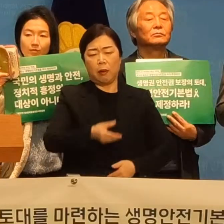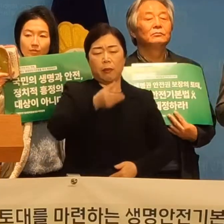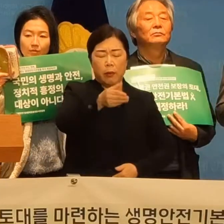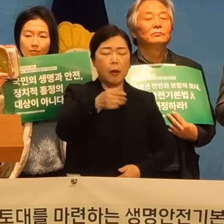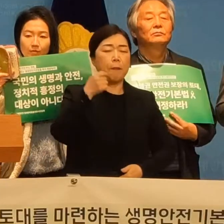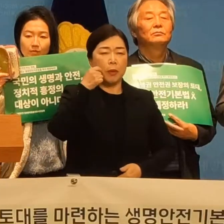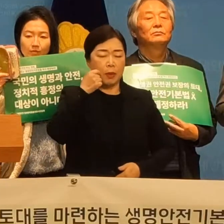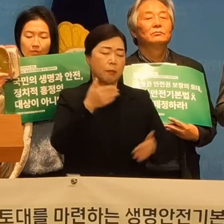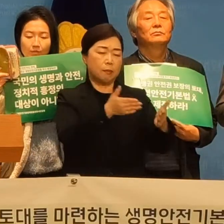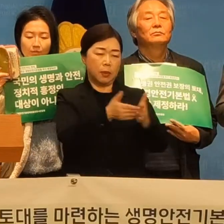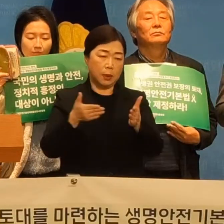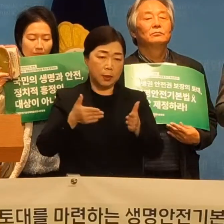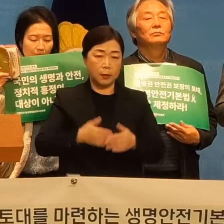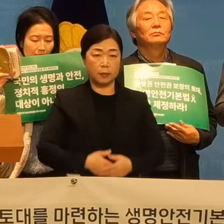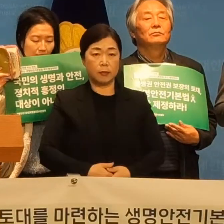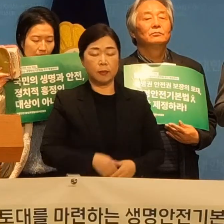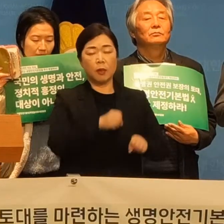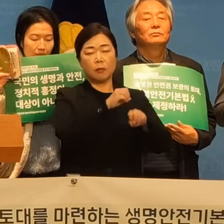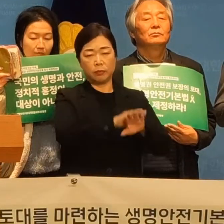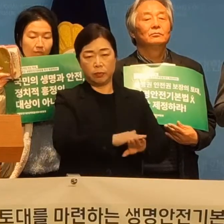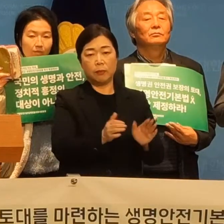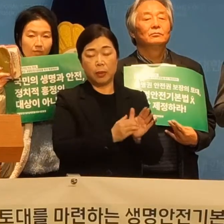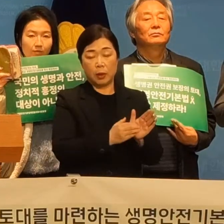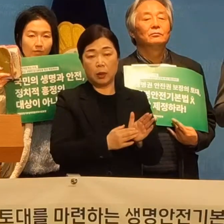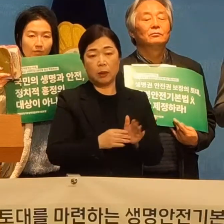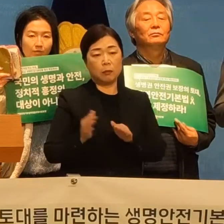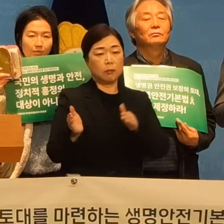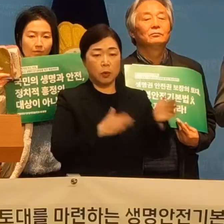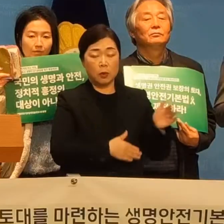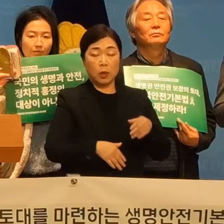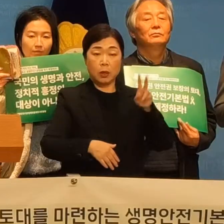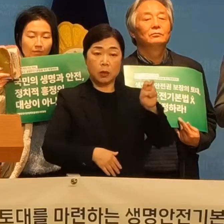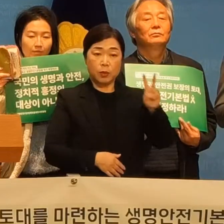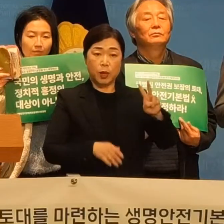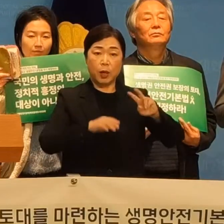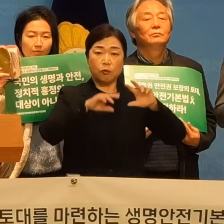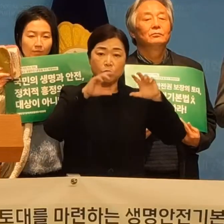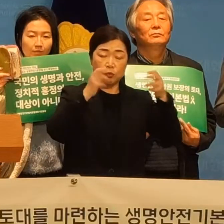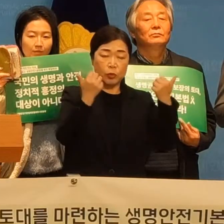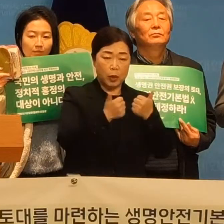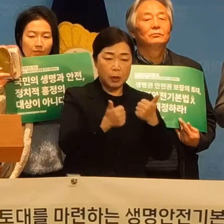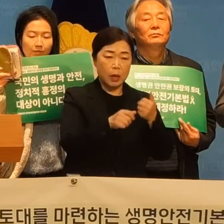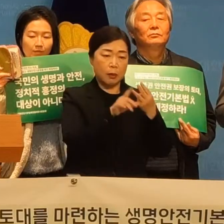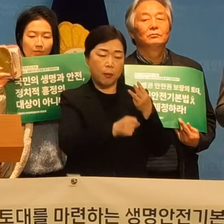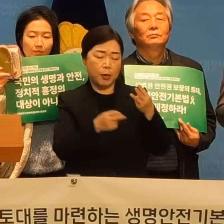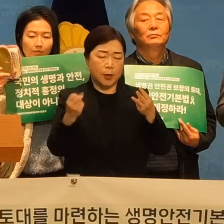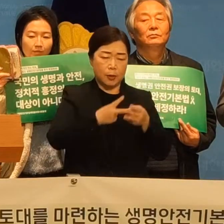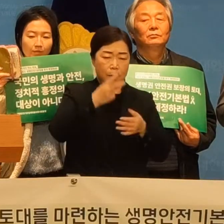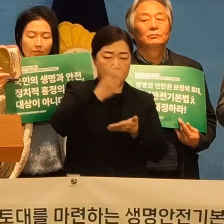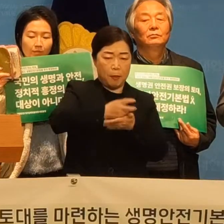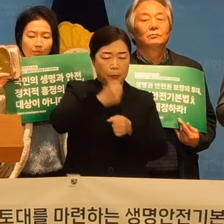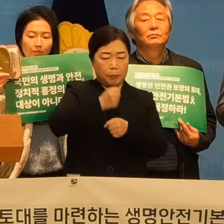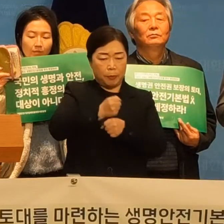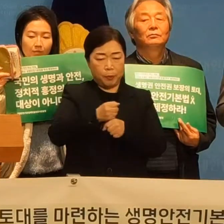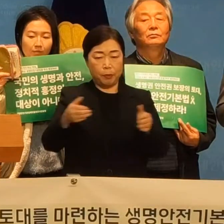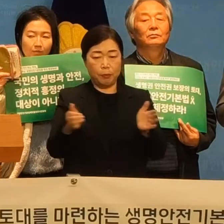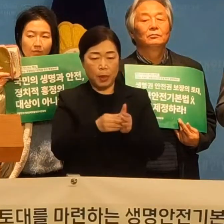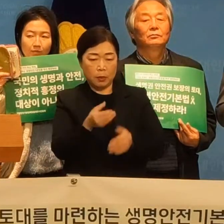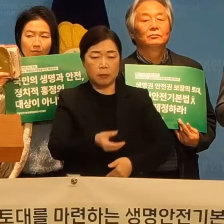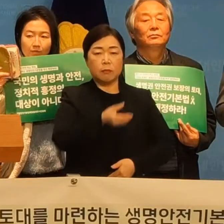이루어지지 않았습니다. 22대 국회에 들어와서 지난 3월에 재발의되었는데 소관